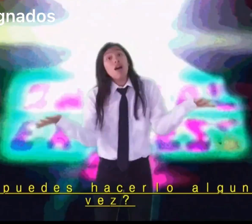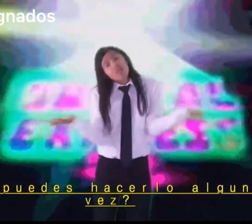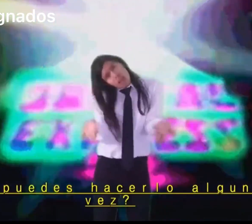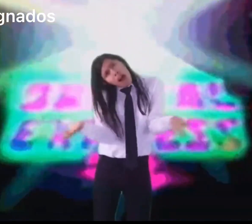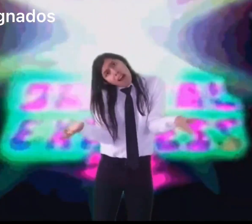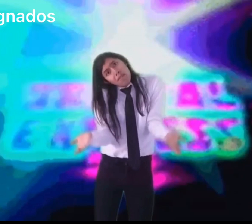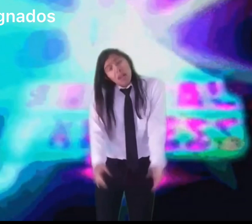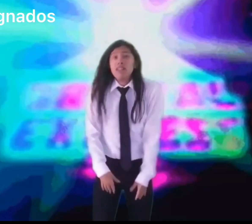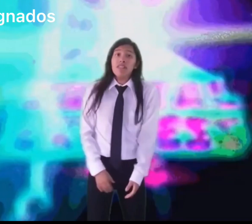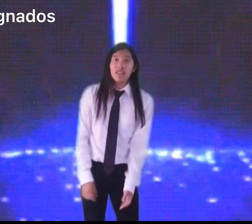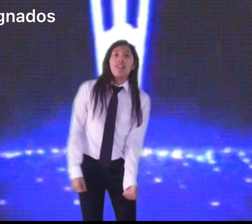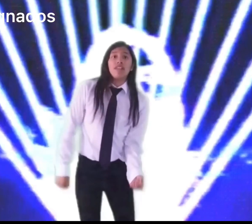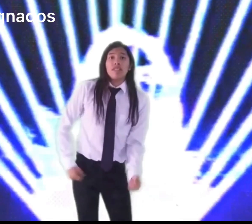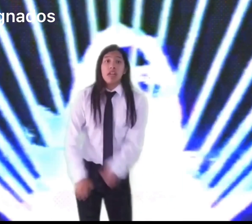del tronco y de los hombros.